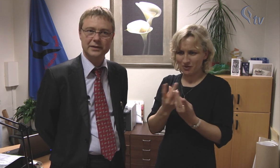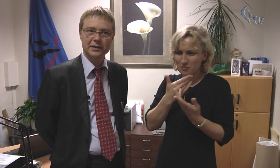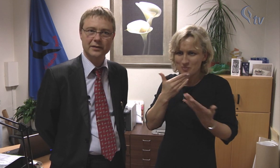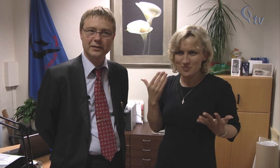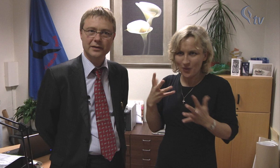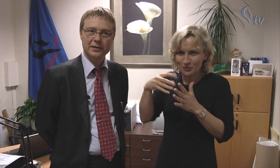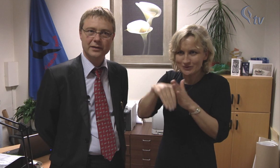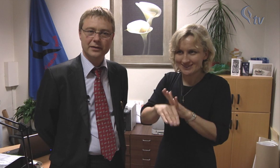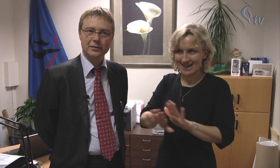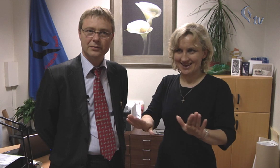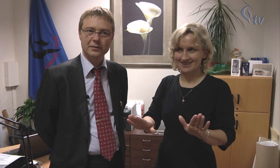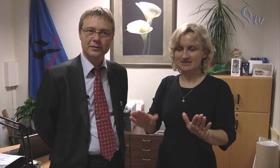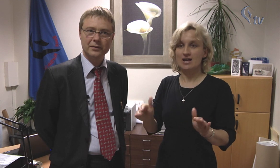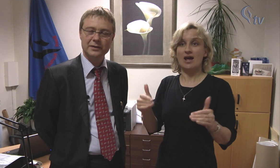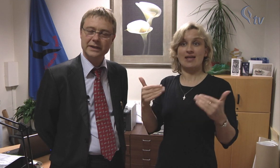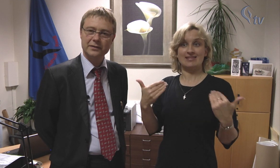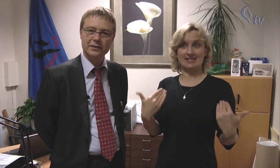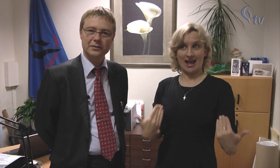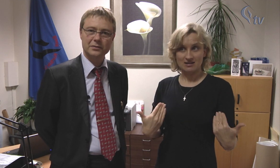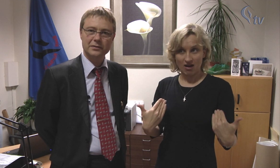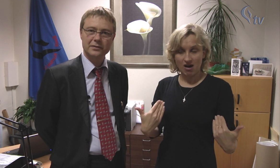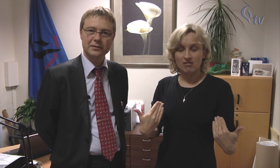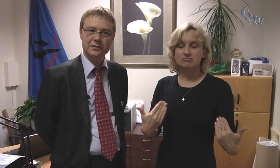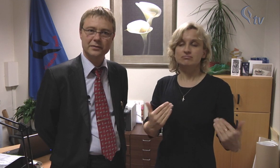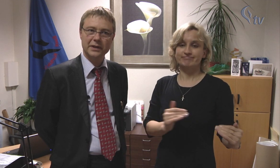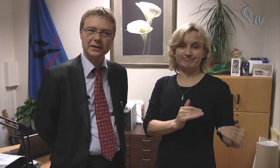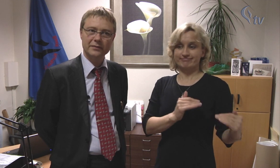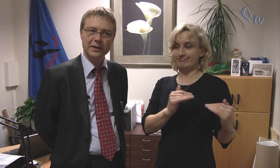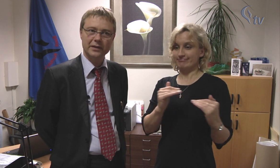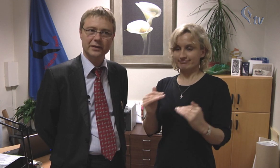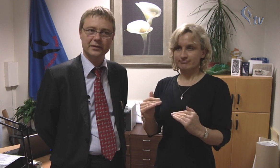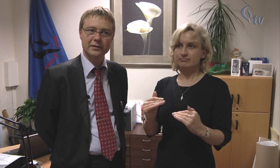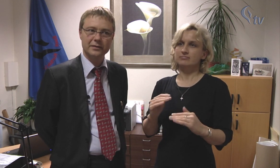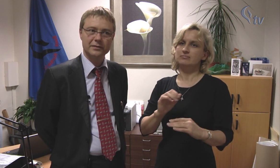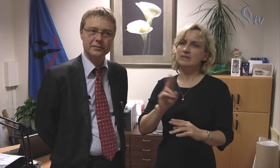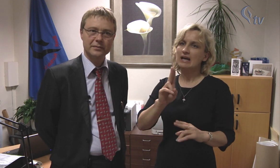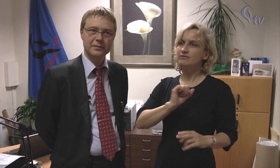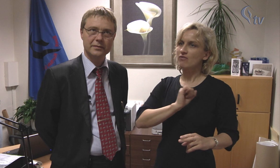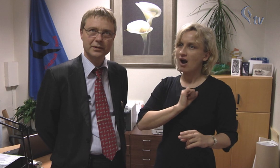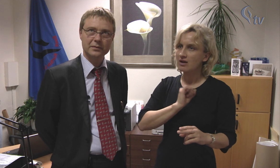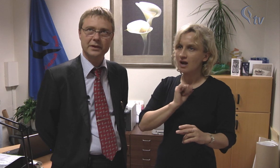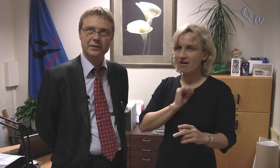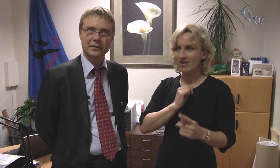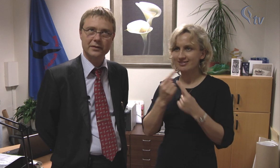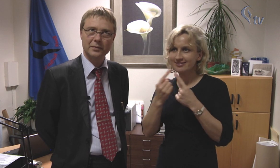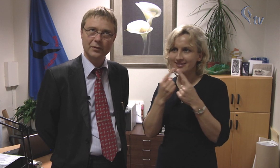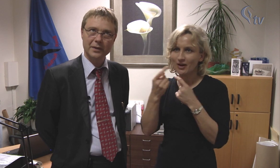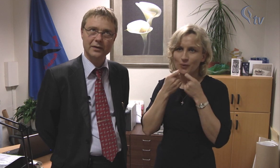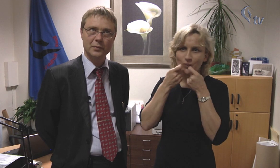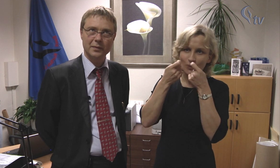täna on see tase, kus pea kõik vajajad juhtselt oma